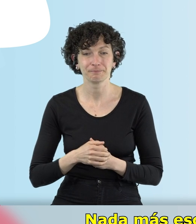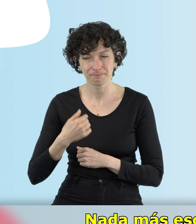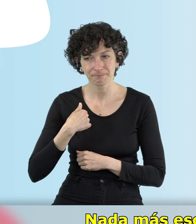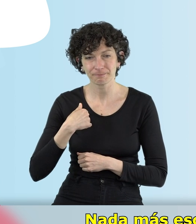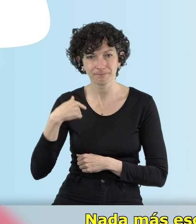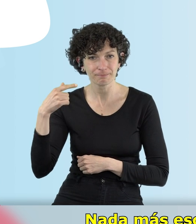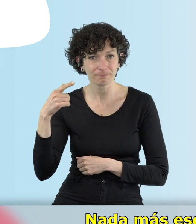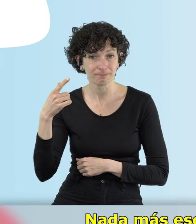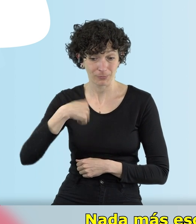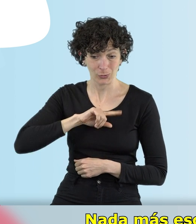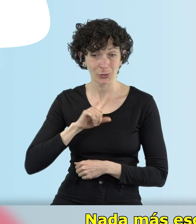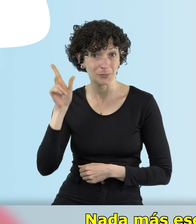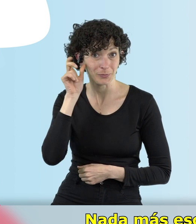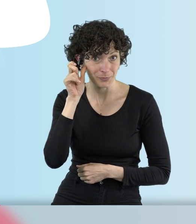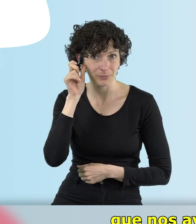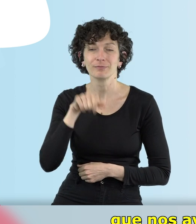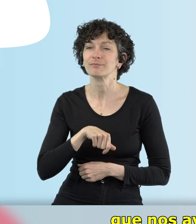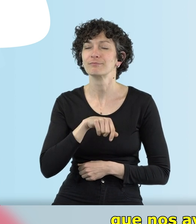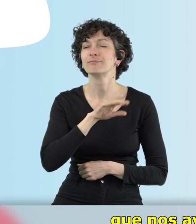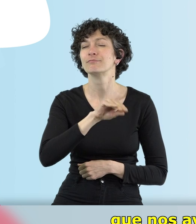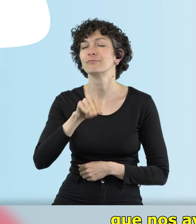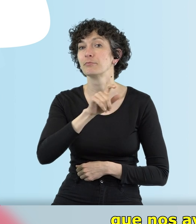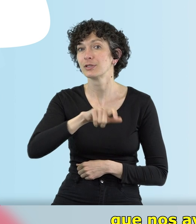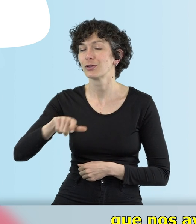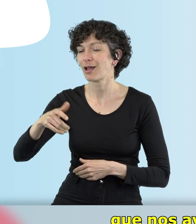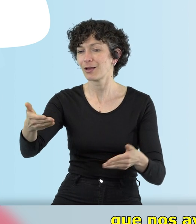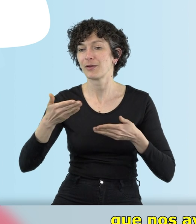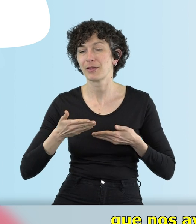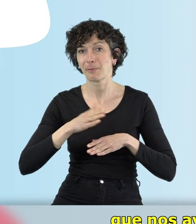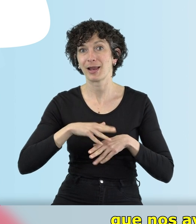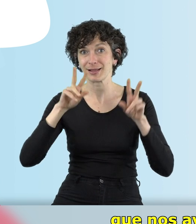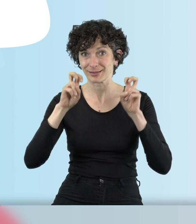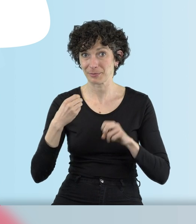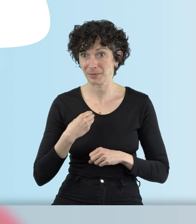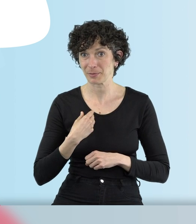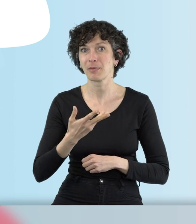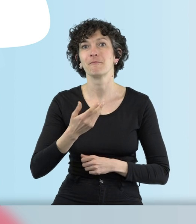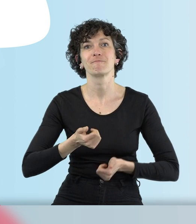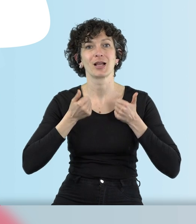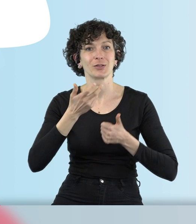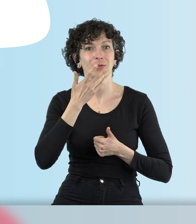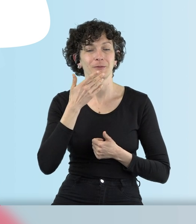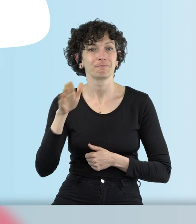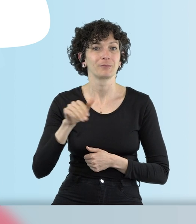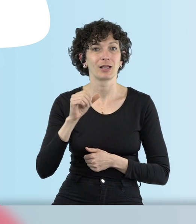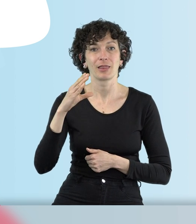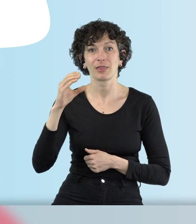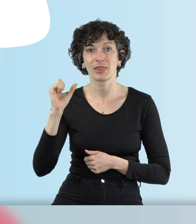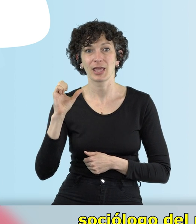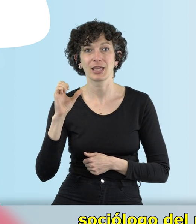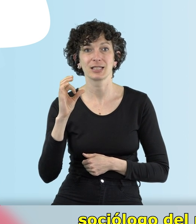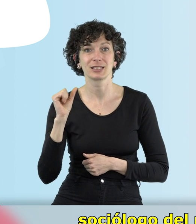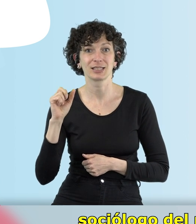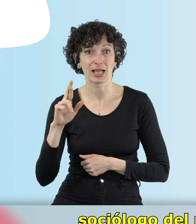más escucharla, nos hemos puesto a buscar voces que nos ayuden a saber más sobre este tema y hemos llamado a César